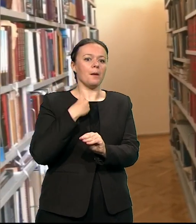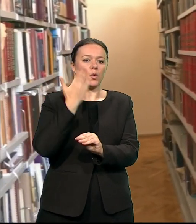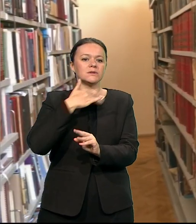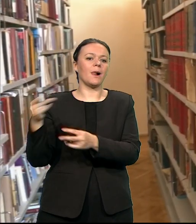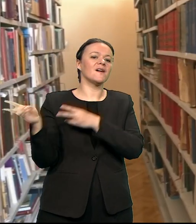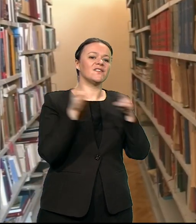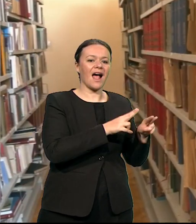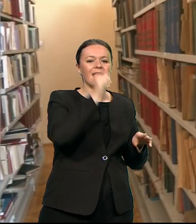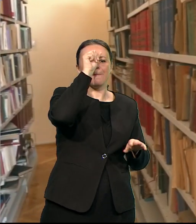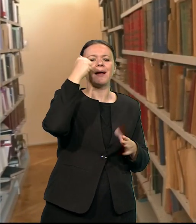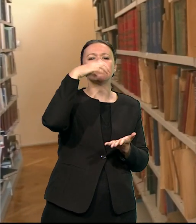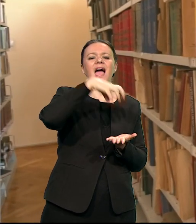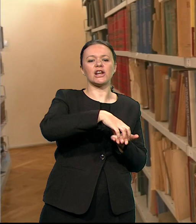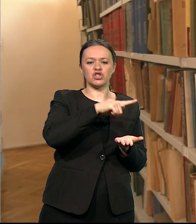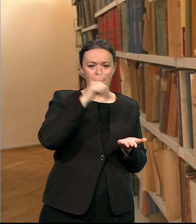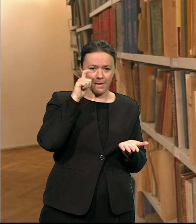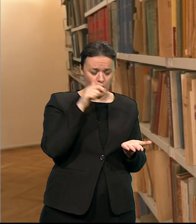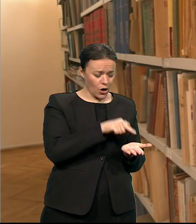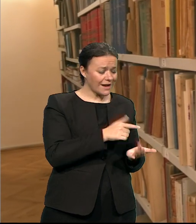Beogradu. A danas u biblioteci imamo